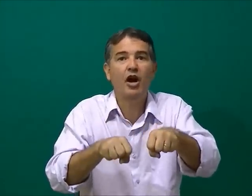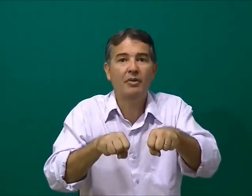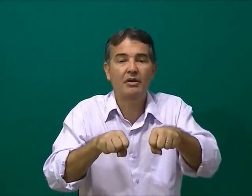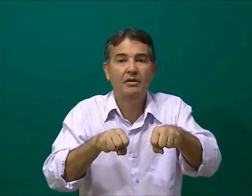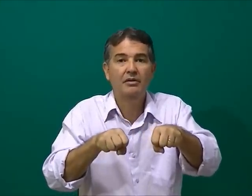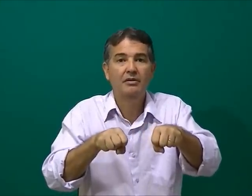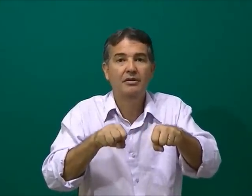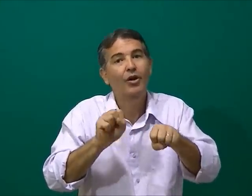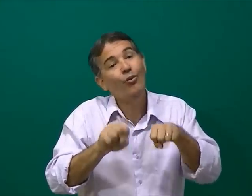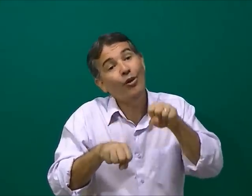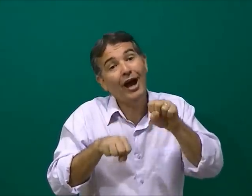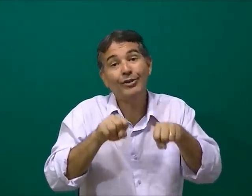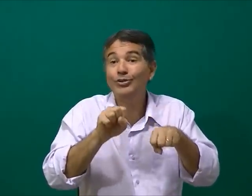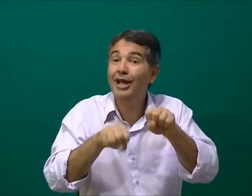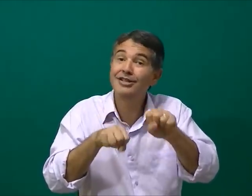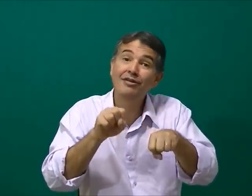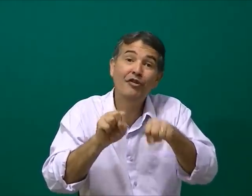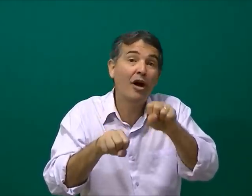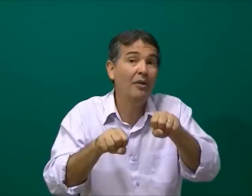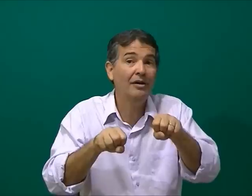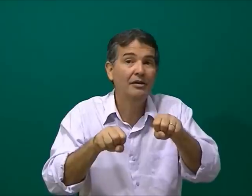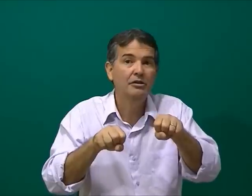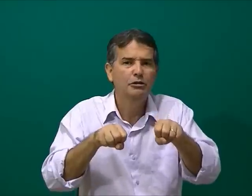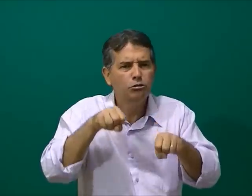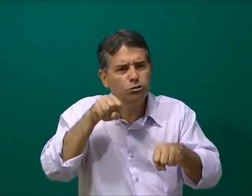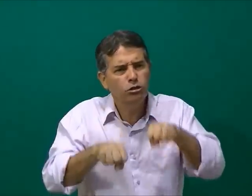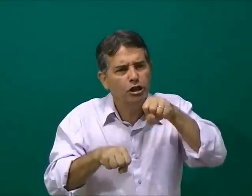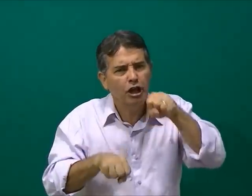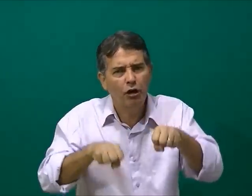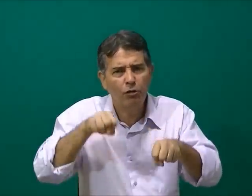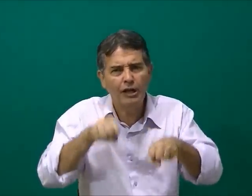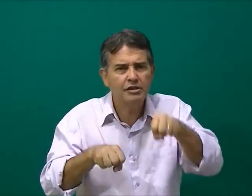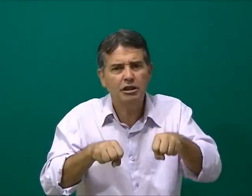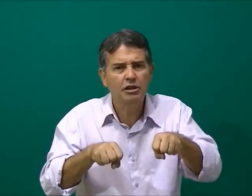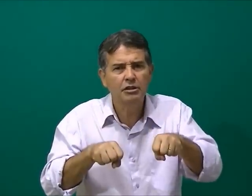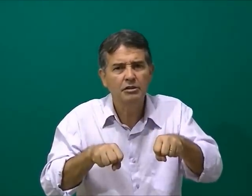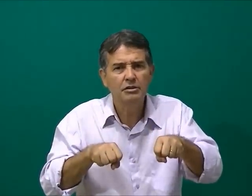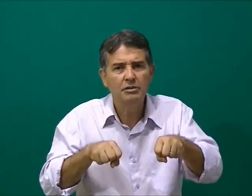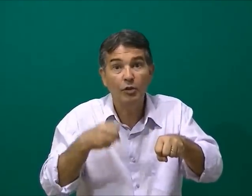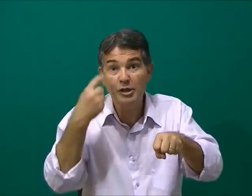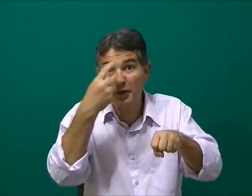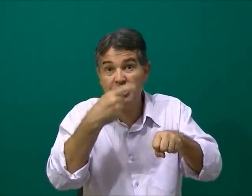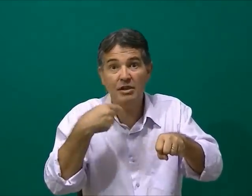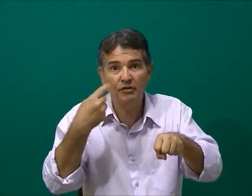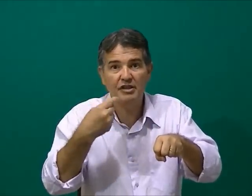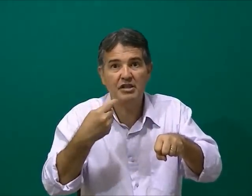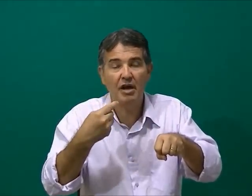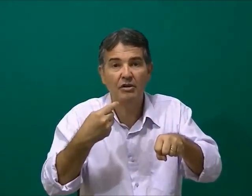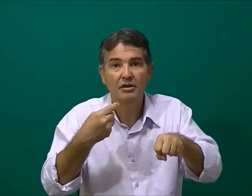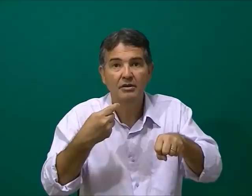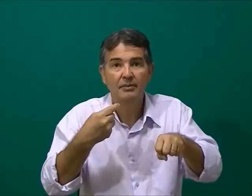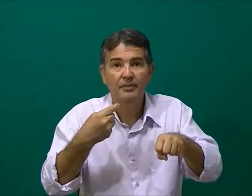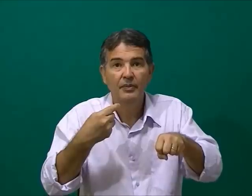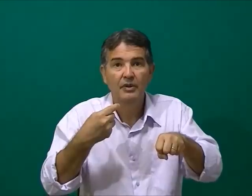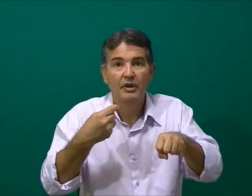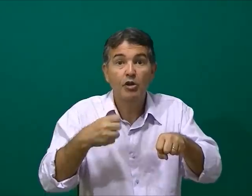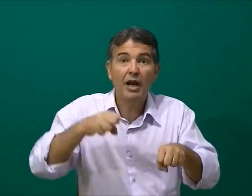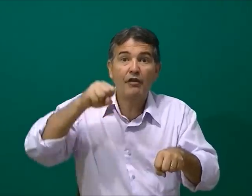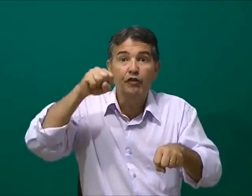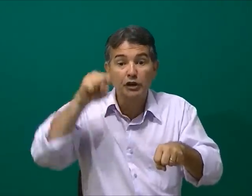forma, um gato dessa forma, o leão assim, com a expressão facial, e o